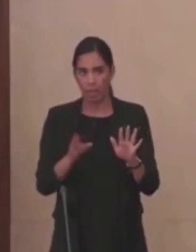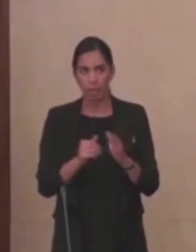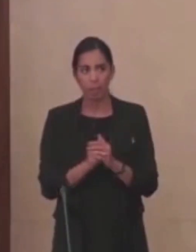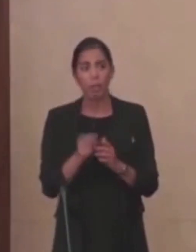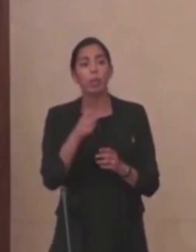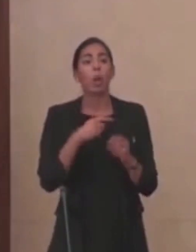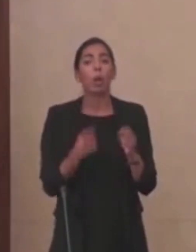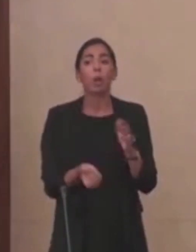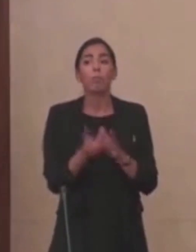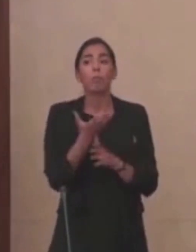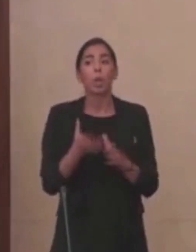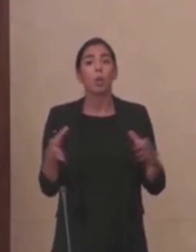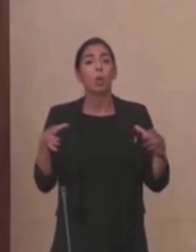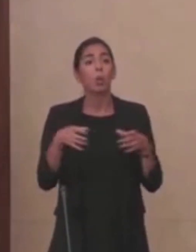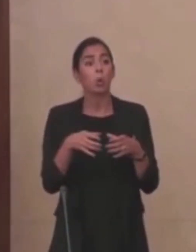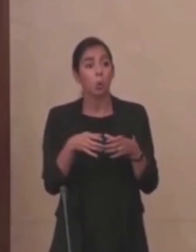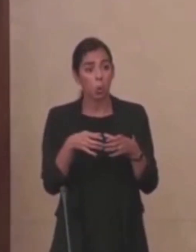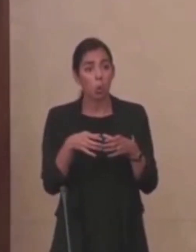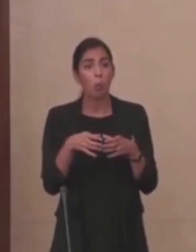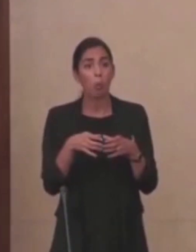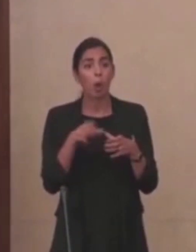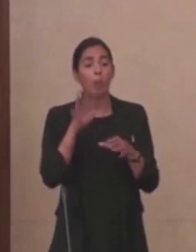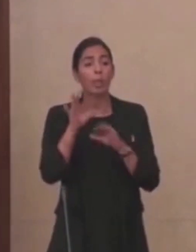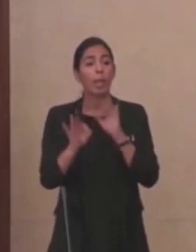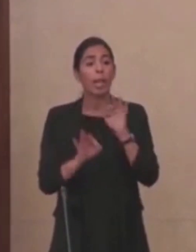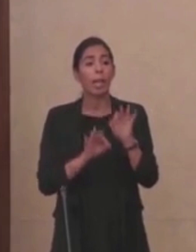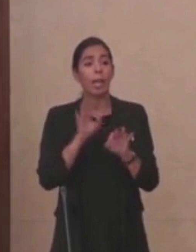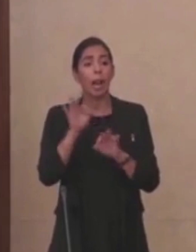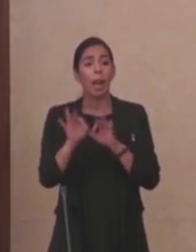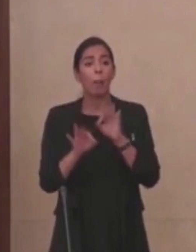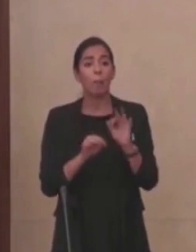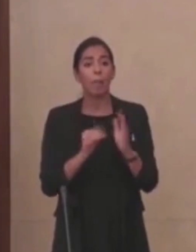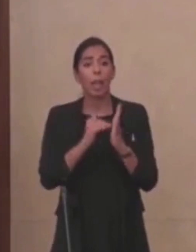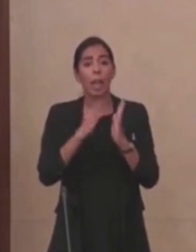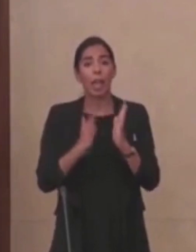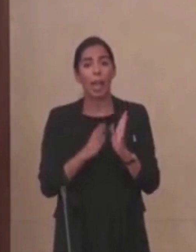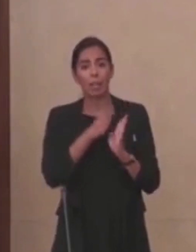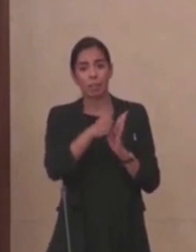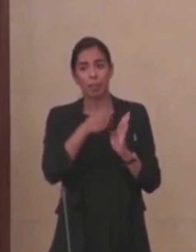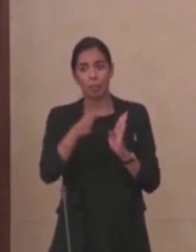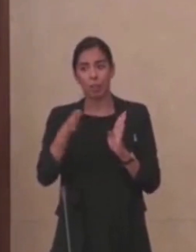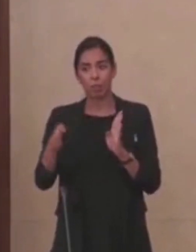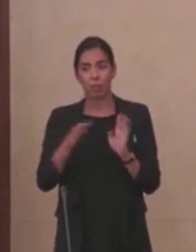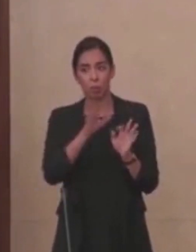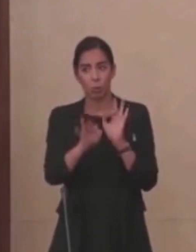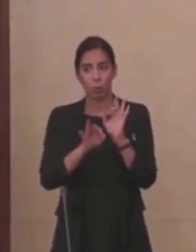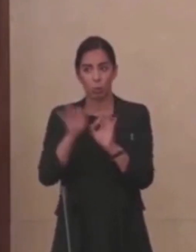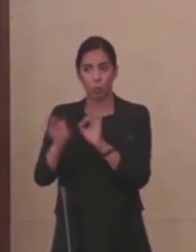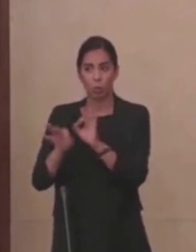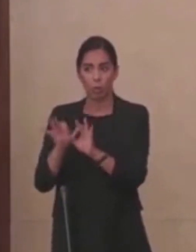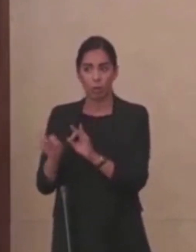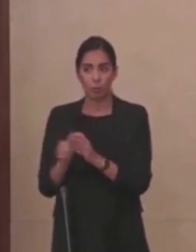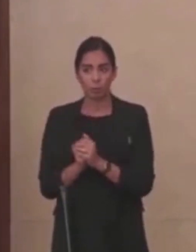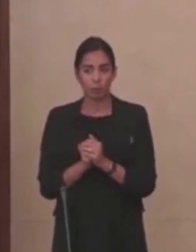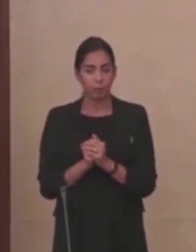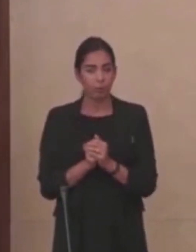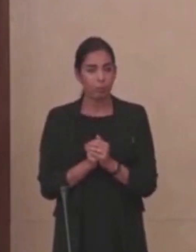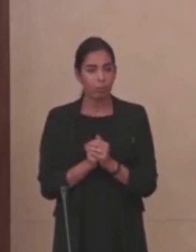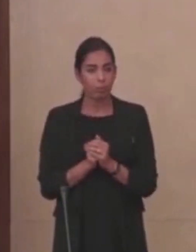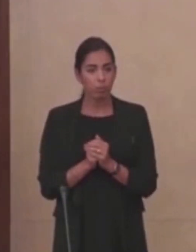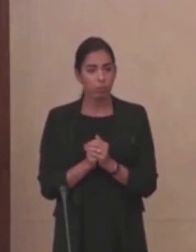Nous passons à la slide numéro 8. Nous avons créé des traitements à